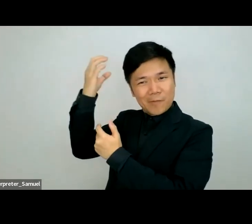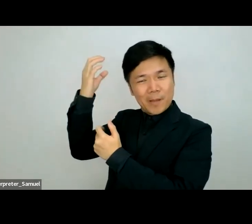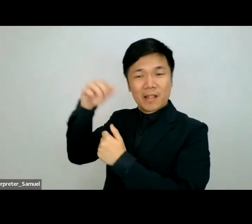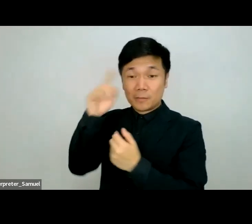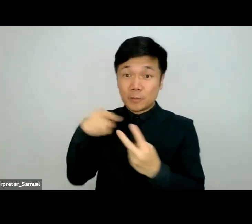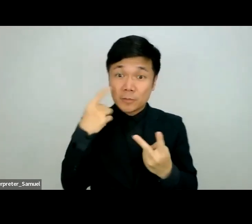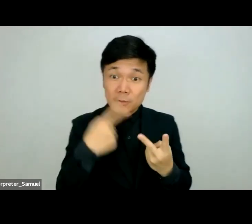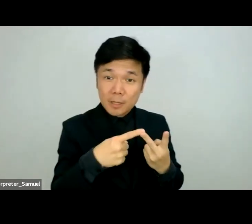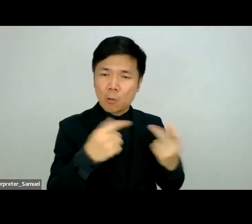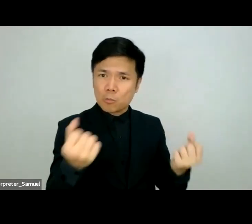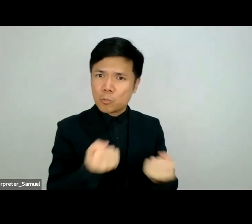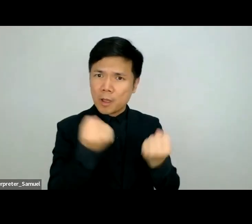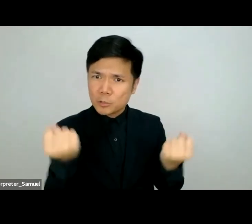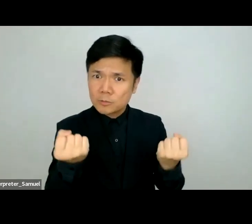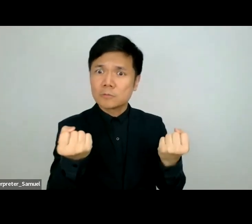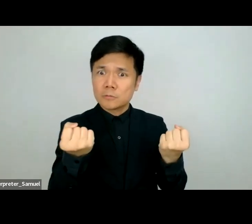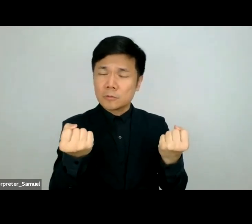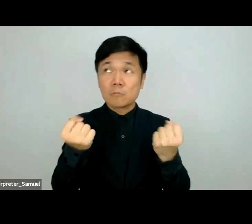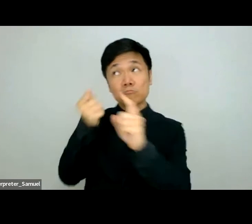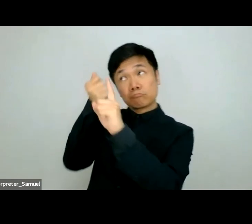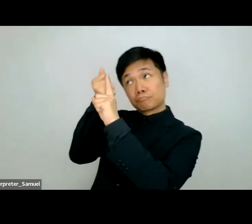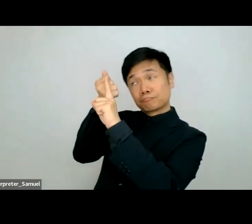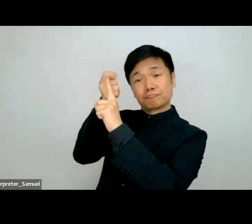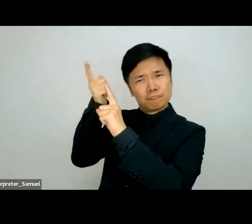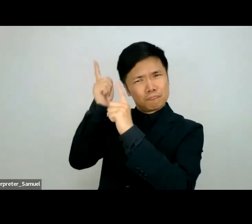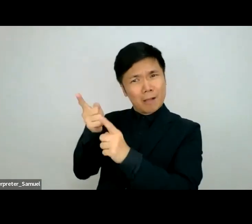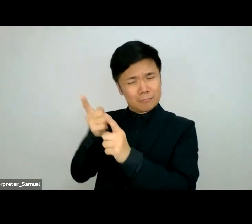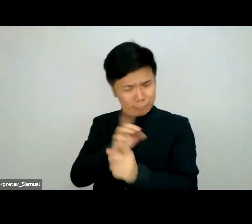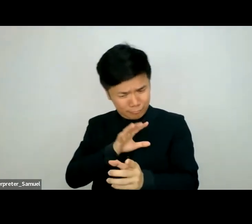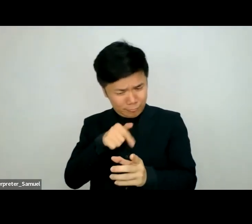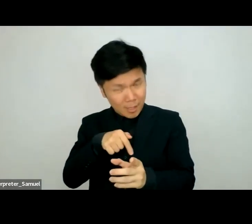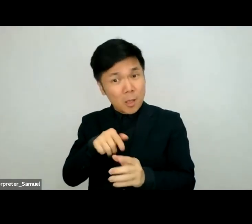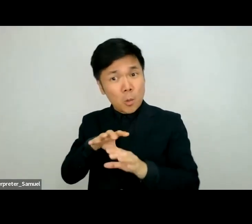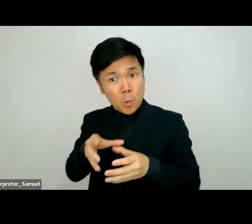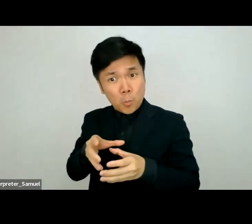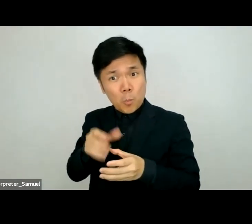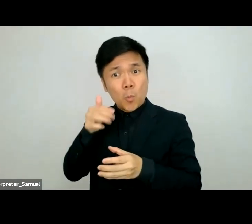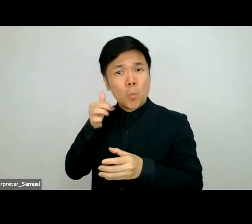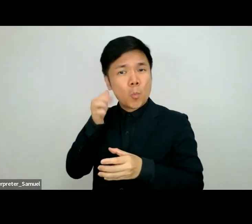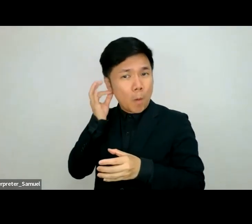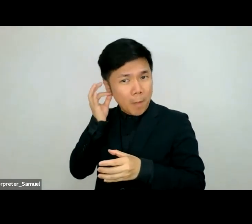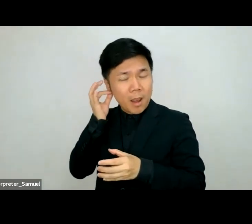du climat. J'aimerais encore une fois vous remercier